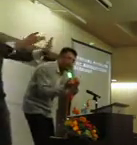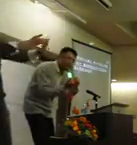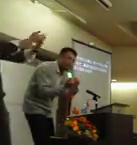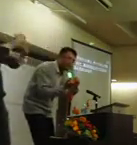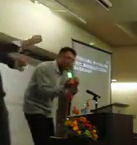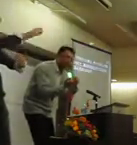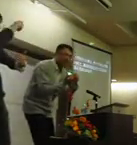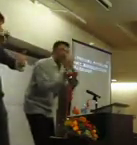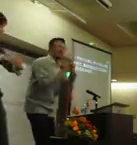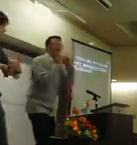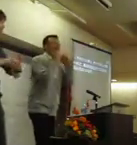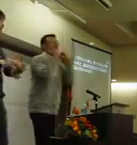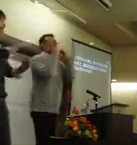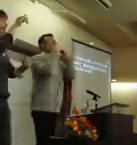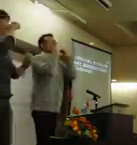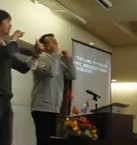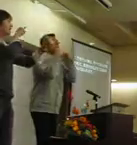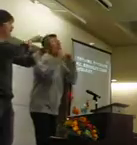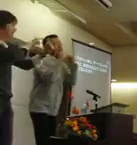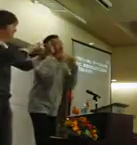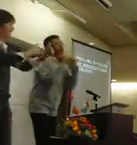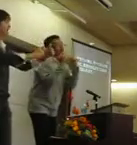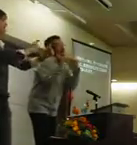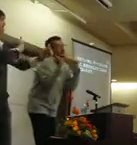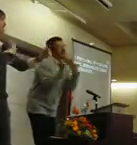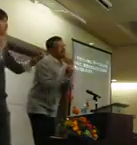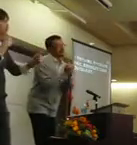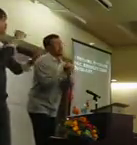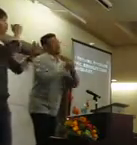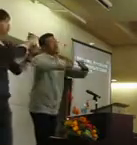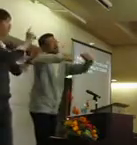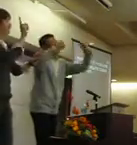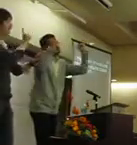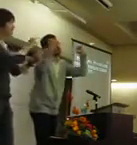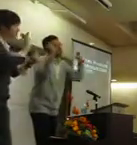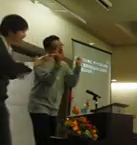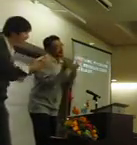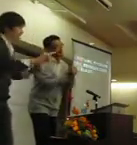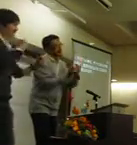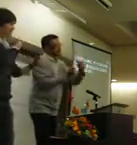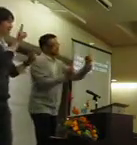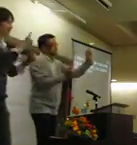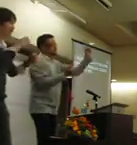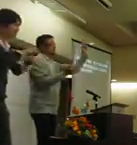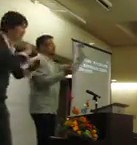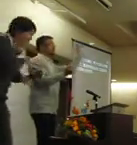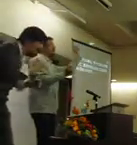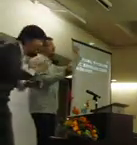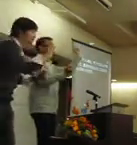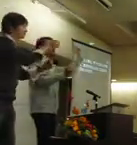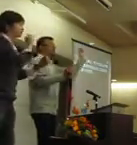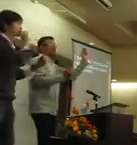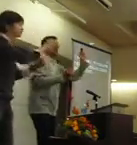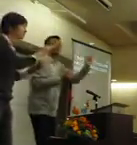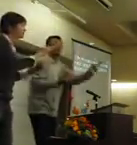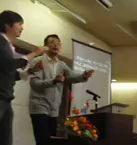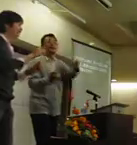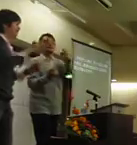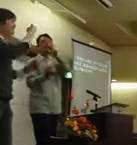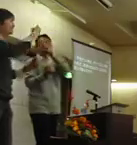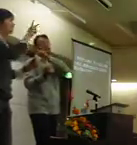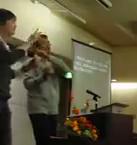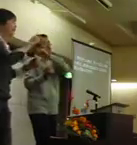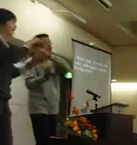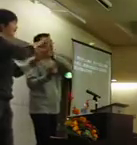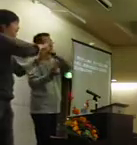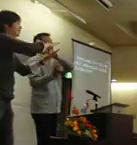て、彼ができることは何ですか、何でもさせてくださいと言って庭いじりとお見舞い